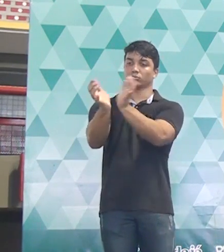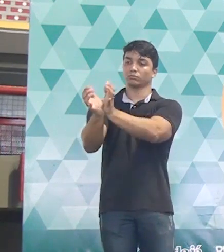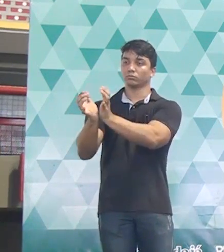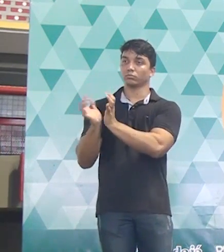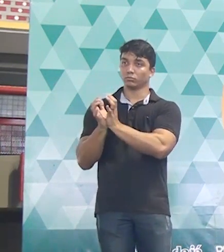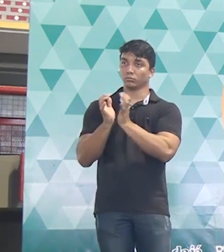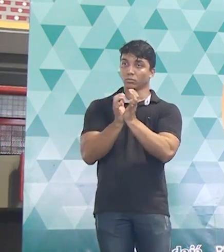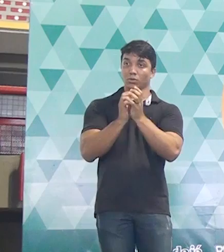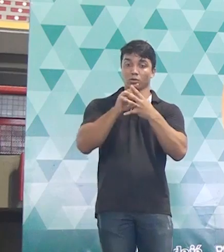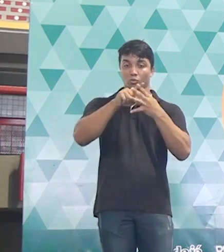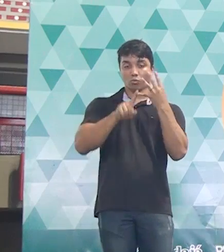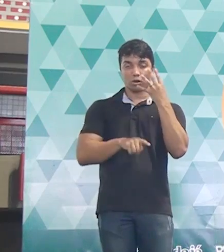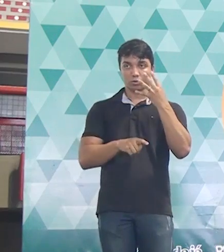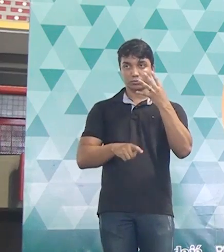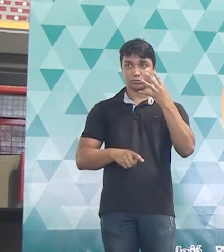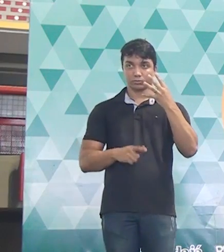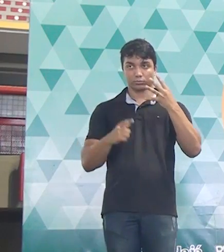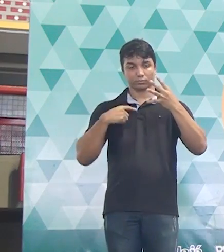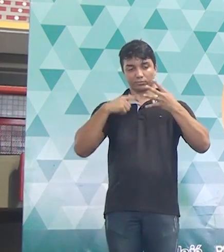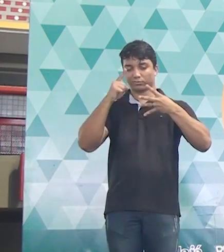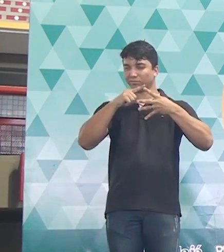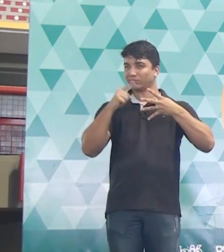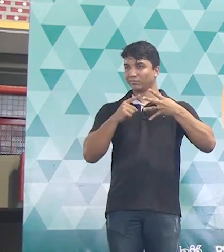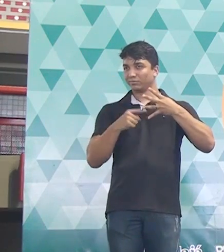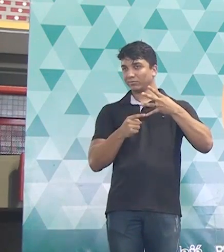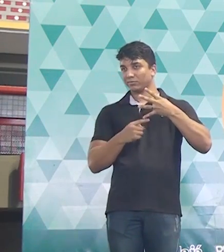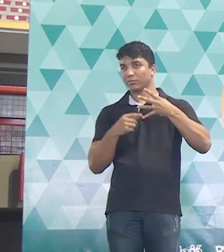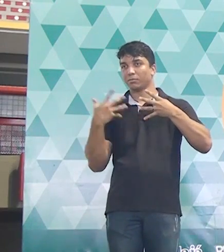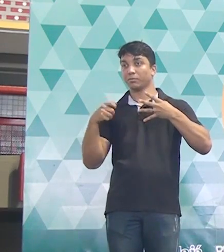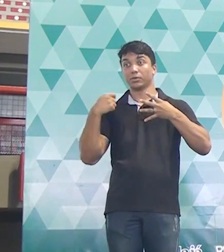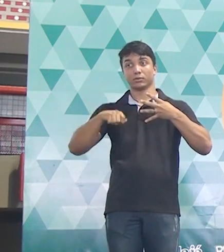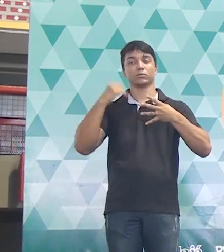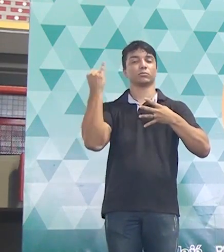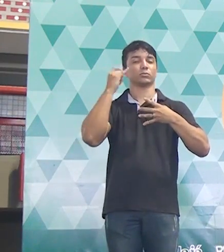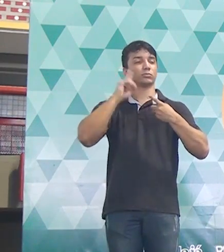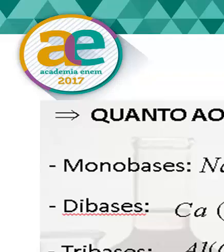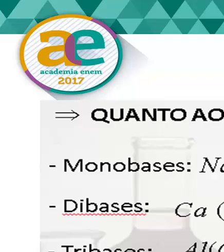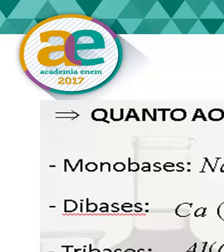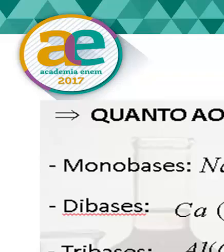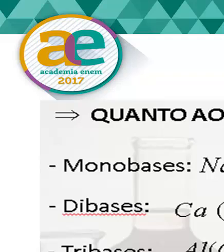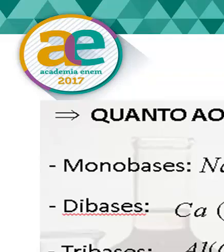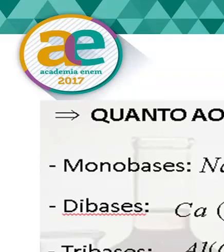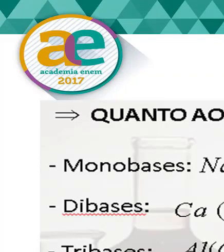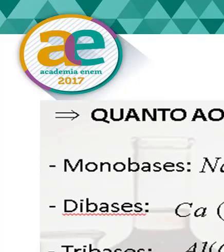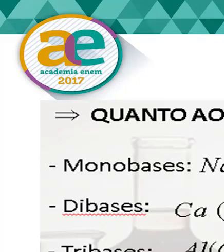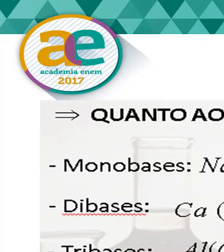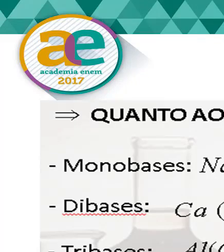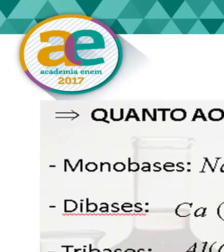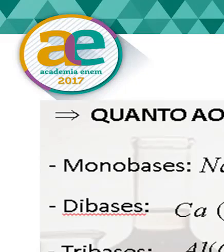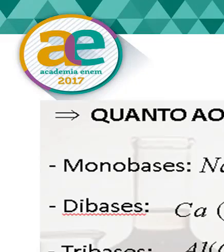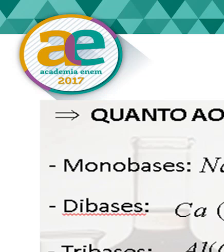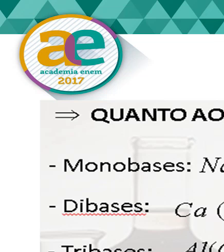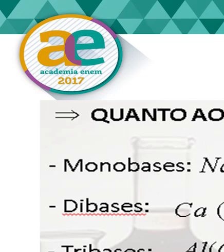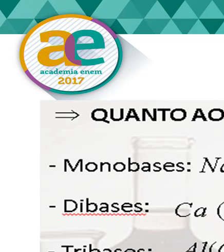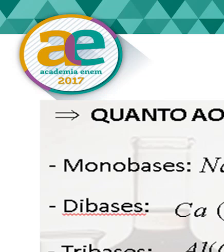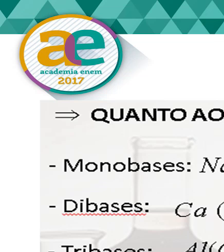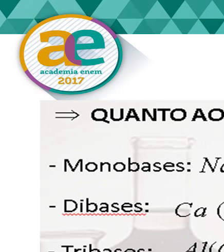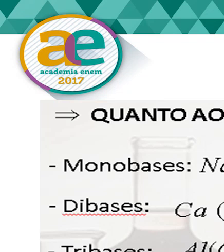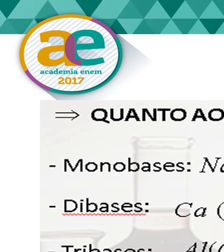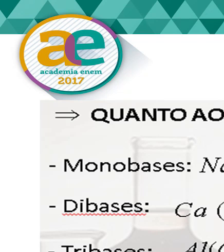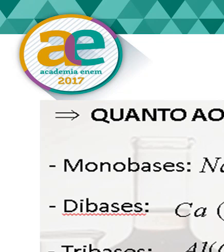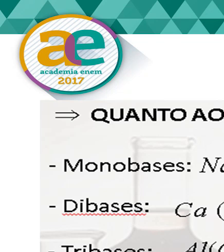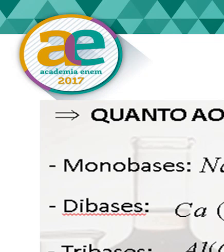de acordo com 4 critérios, e é muito importante saber classificar a base também. Eu posso classificar uma base quanto ao